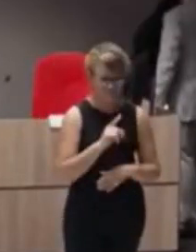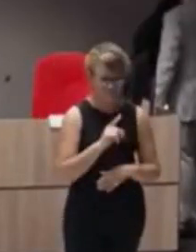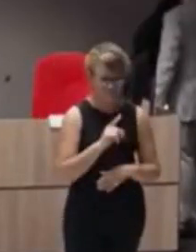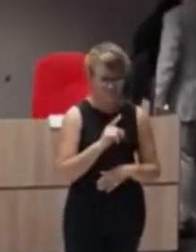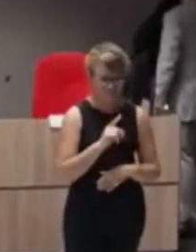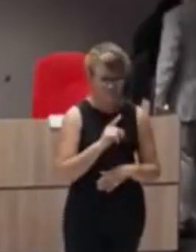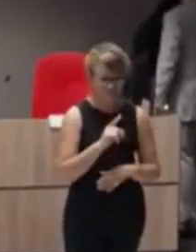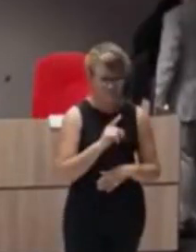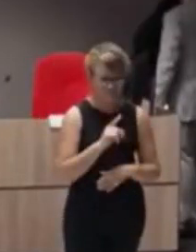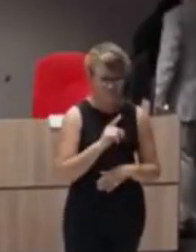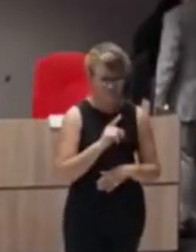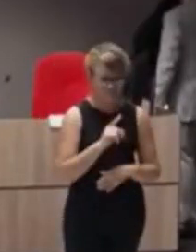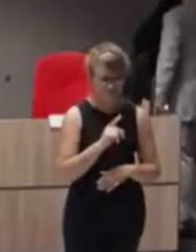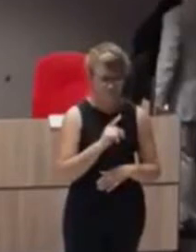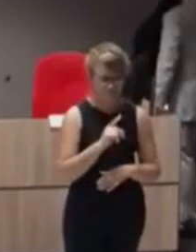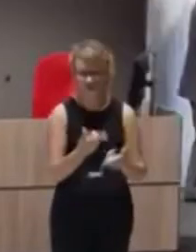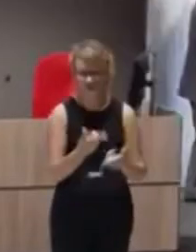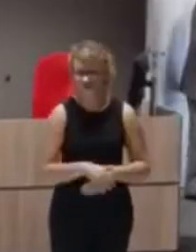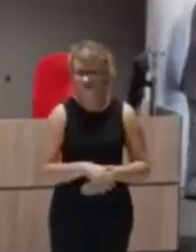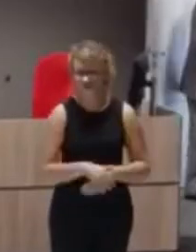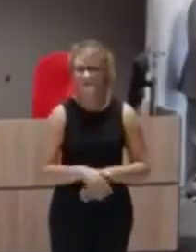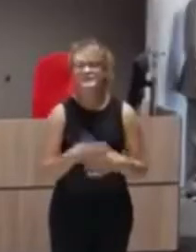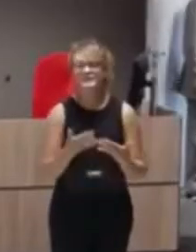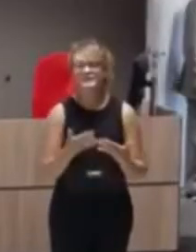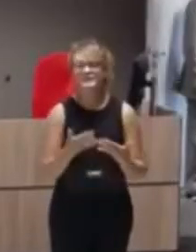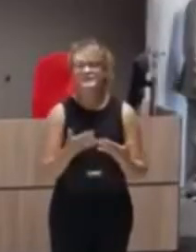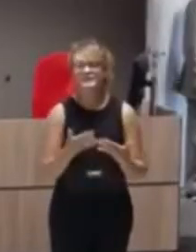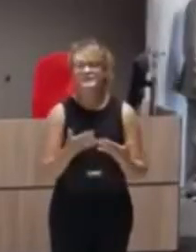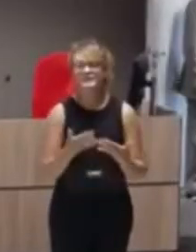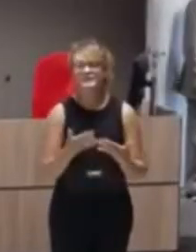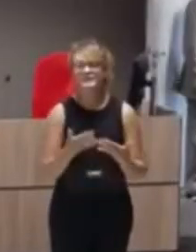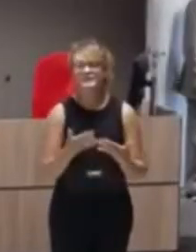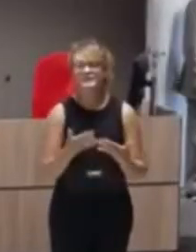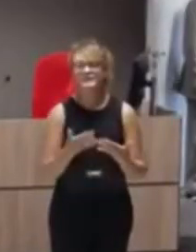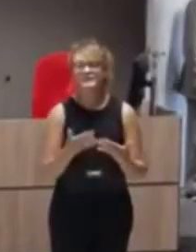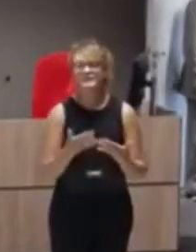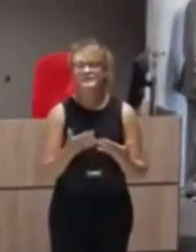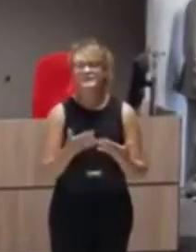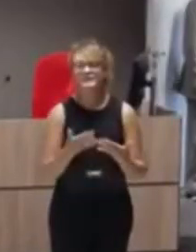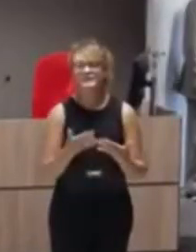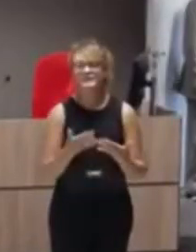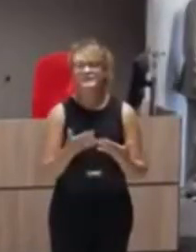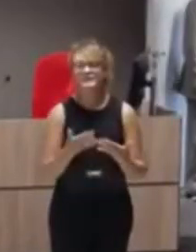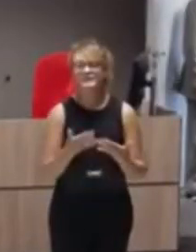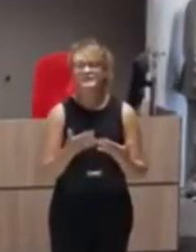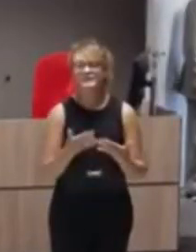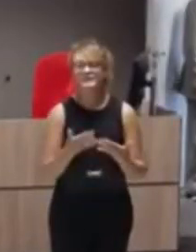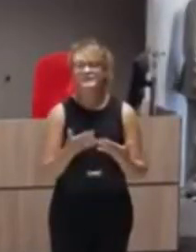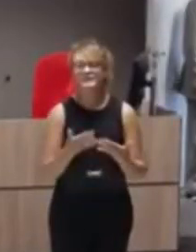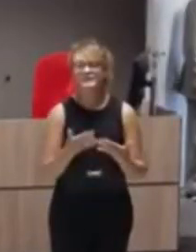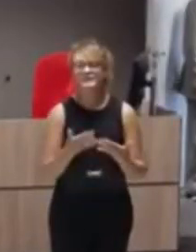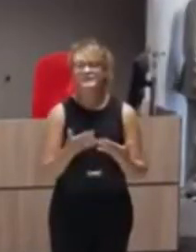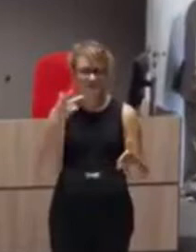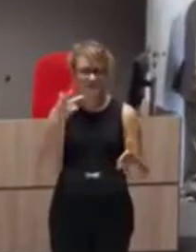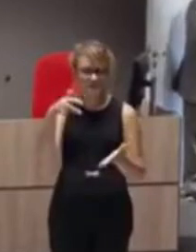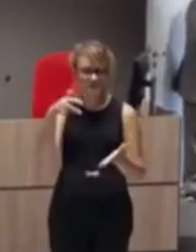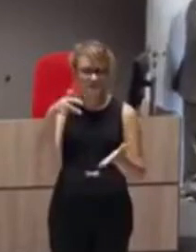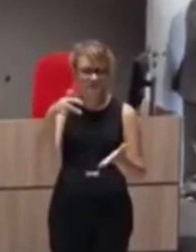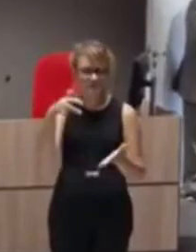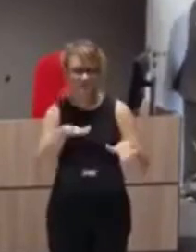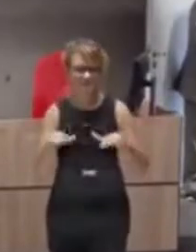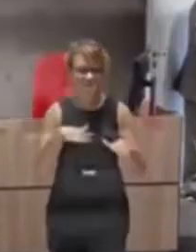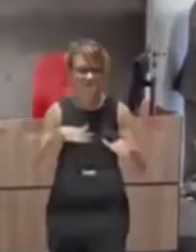Não, legal, vamos lá. Bom, vou pedir licença para falar em pé porque eu prefiro, mas acho que raciocino melhor falando, me